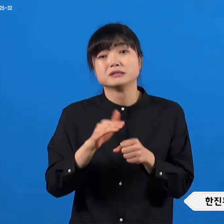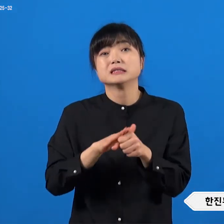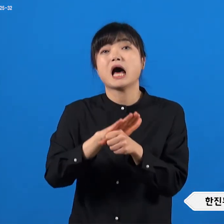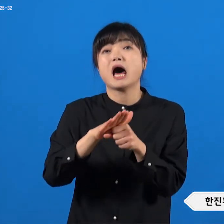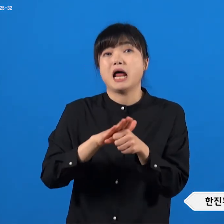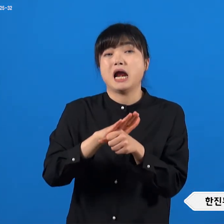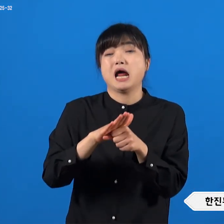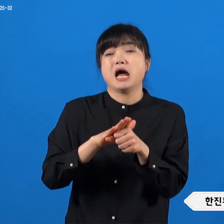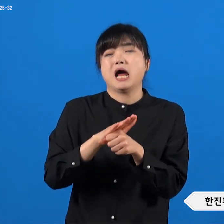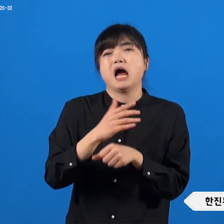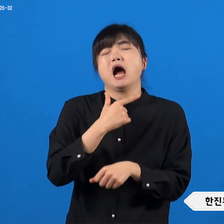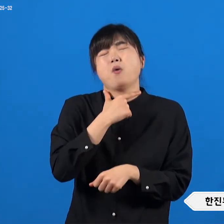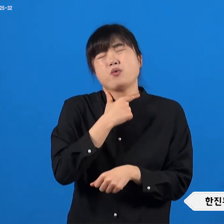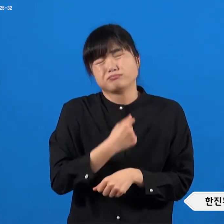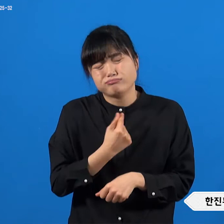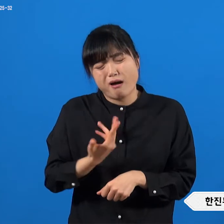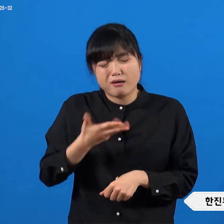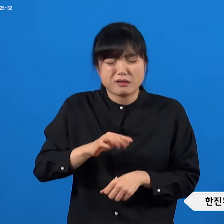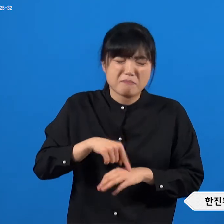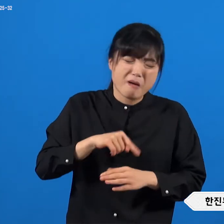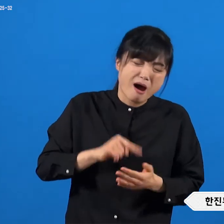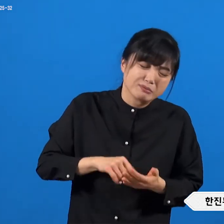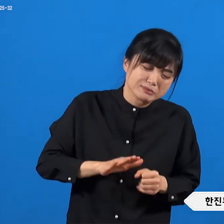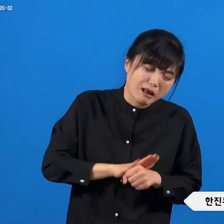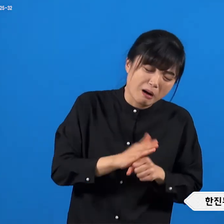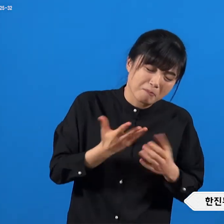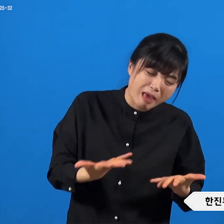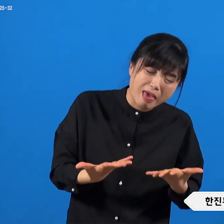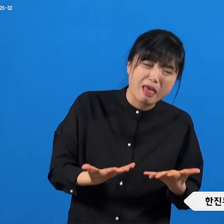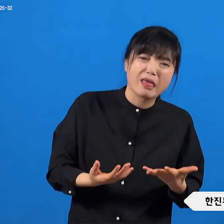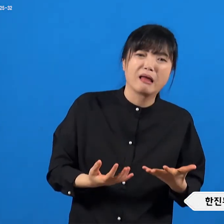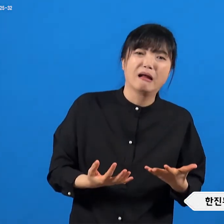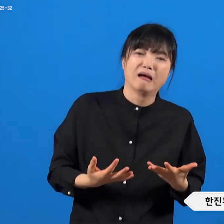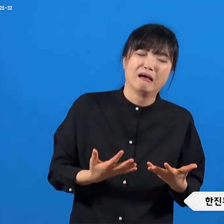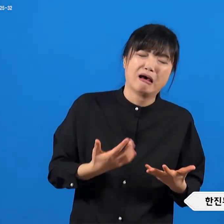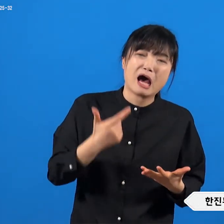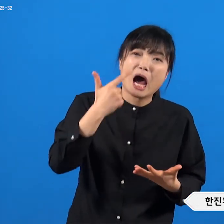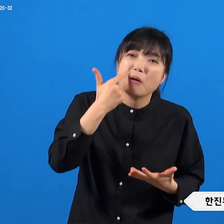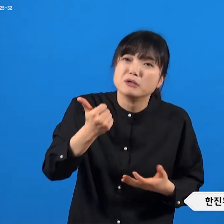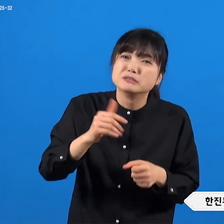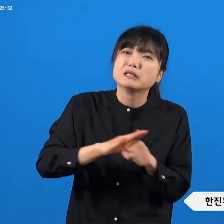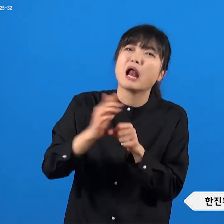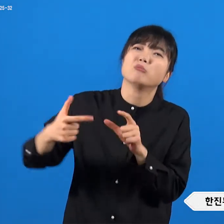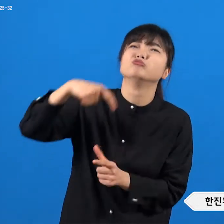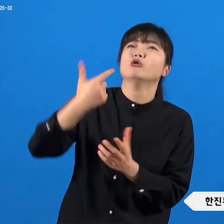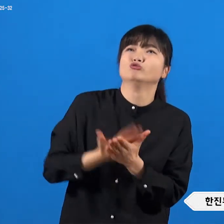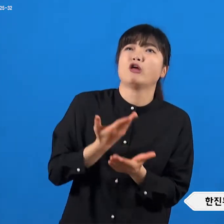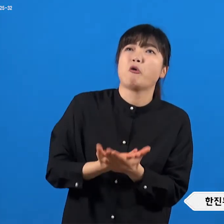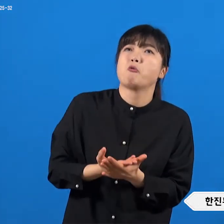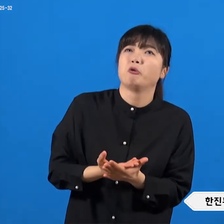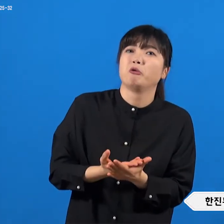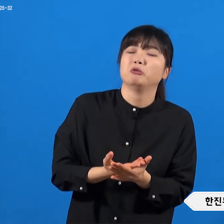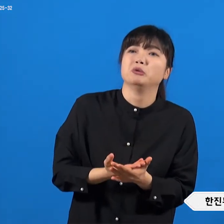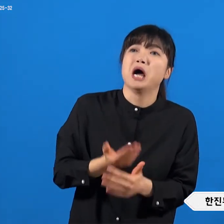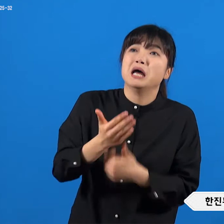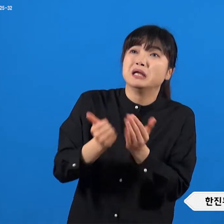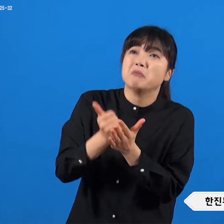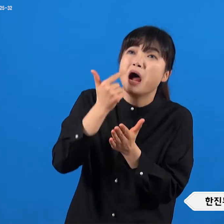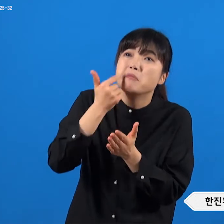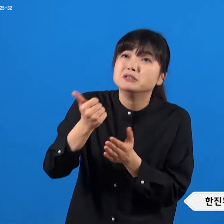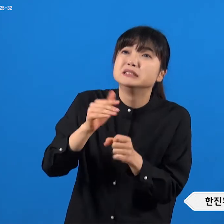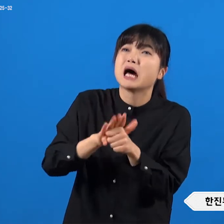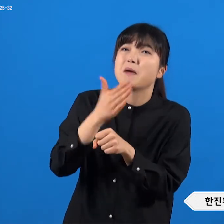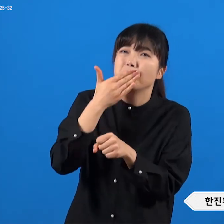아버지를 사랑하고 싶지만 내 마음에 사랑이 없습니다. 아버지 사랑을 부어주세요.